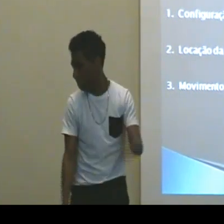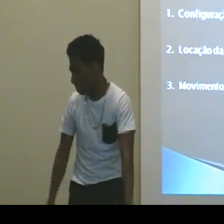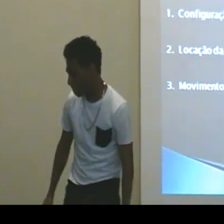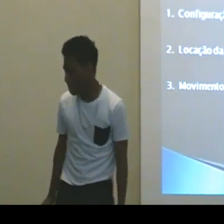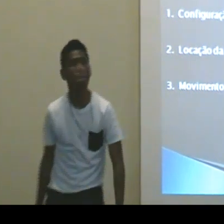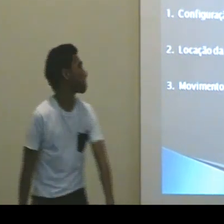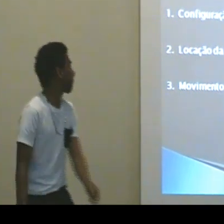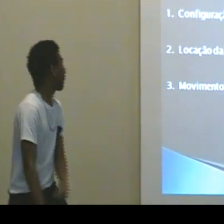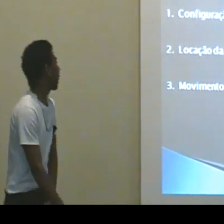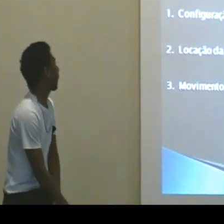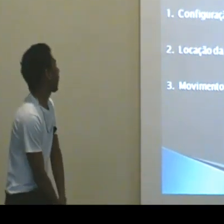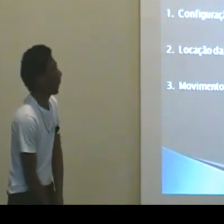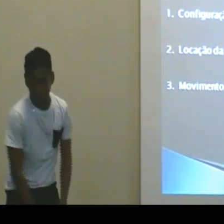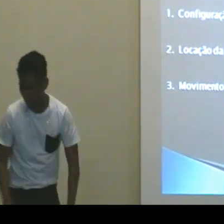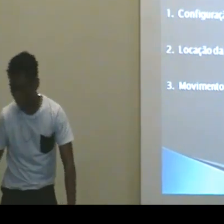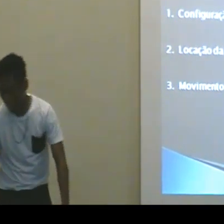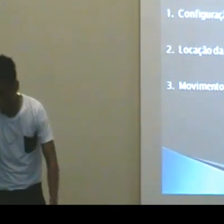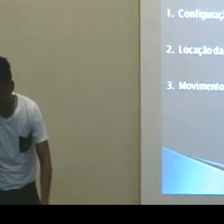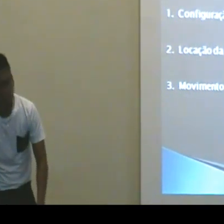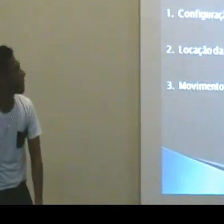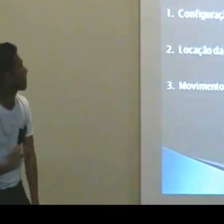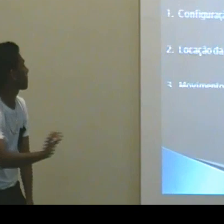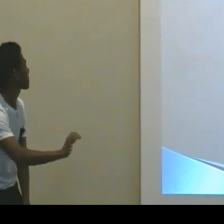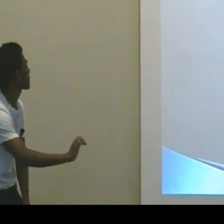Mas isso começou há muito, muito tempo.